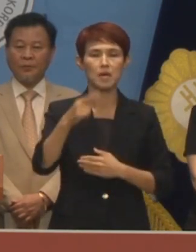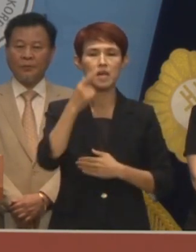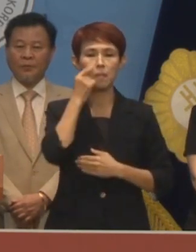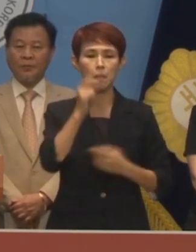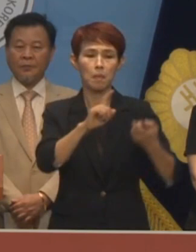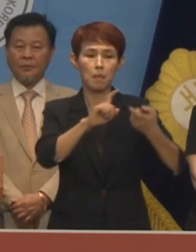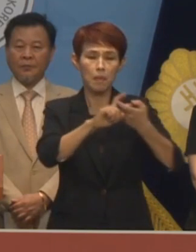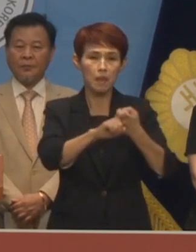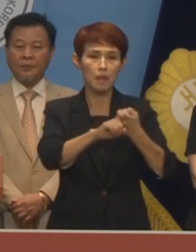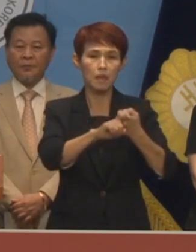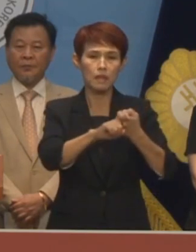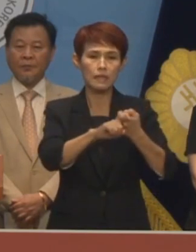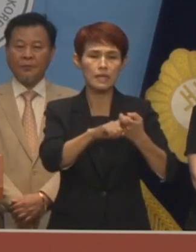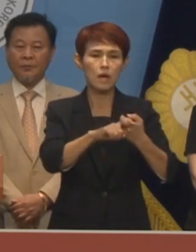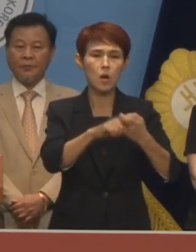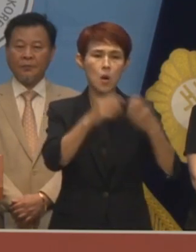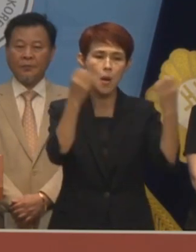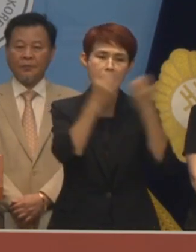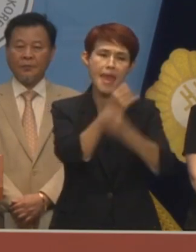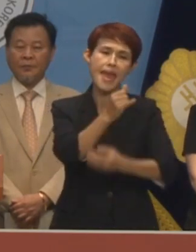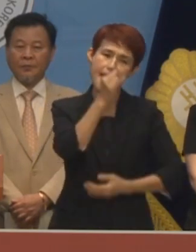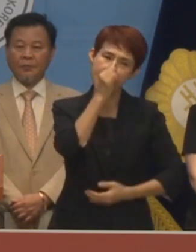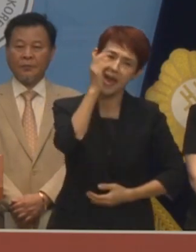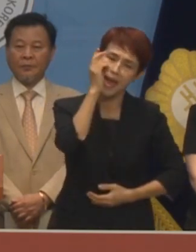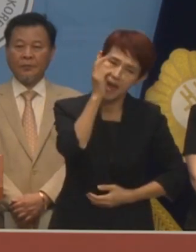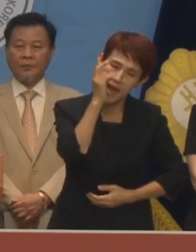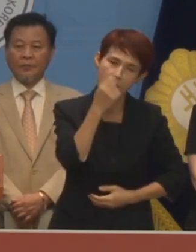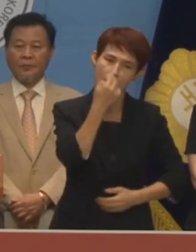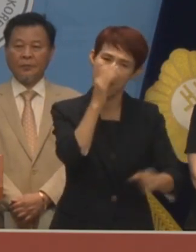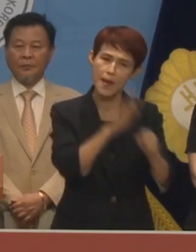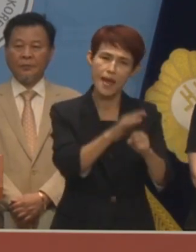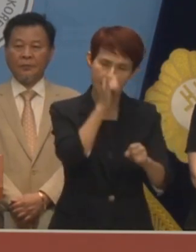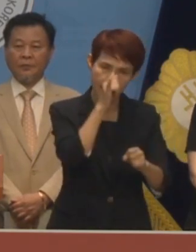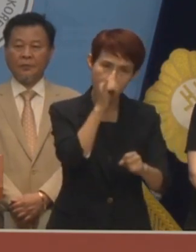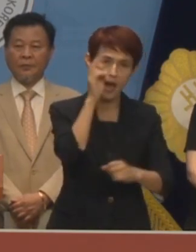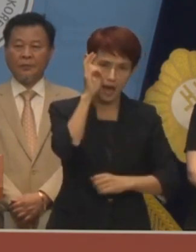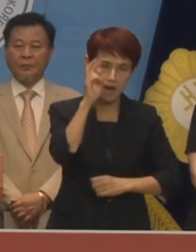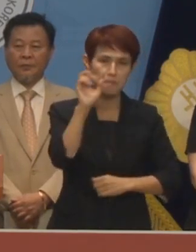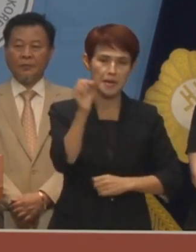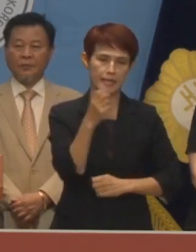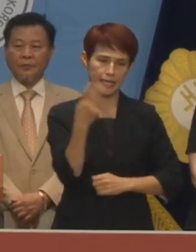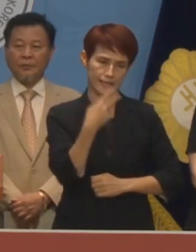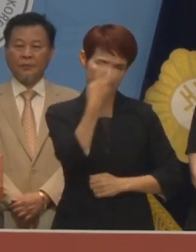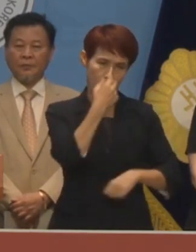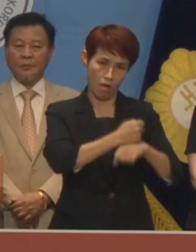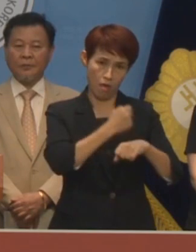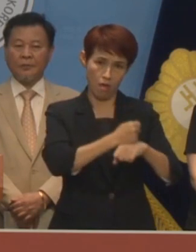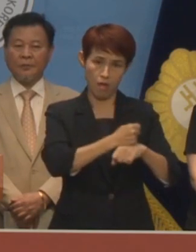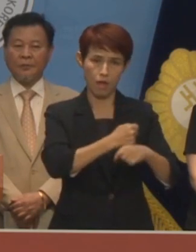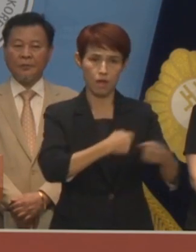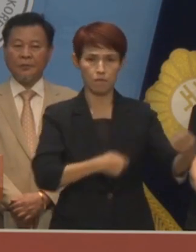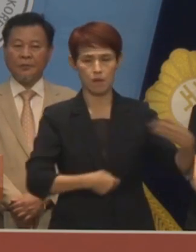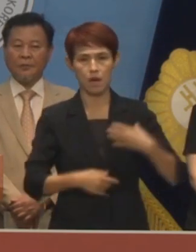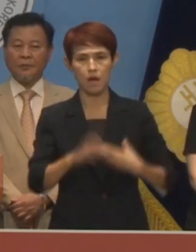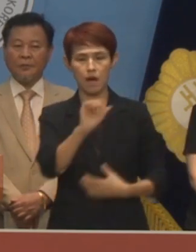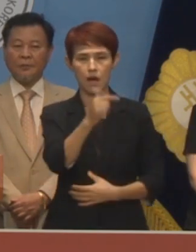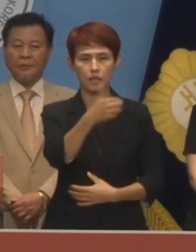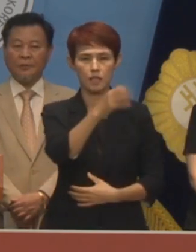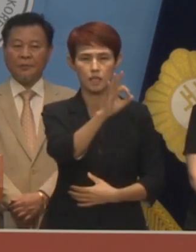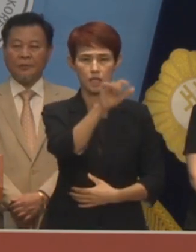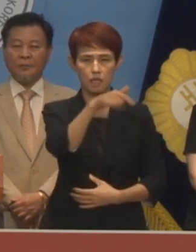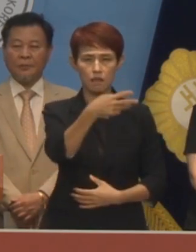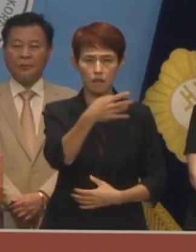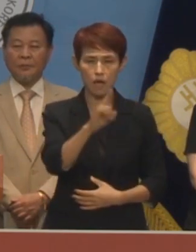중 억울하게 친일파로 분류된 사람이 있으니 다시 검토하겠다 하며 안익태, 백선엽에